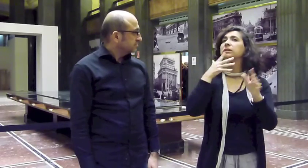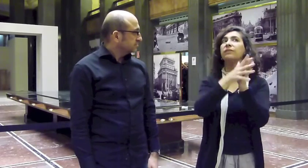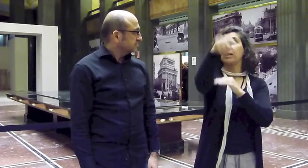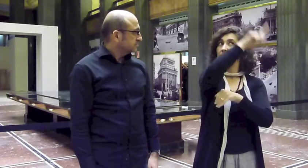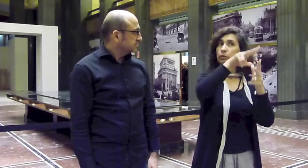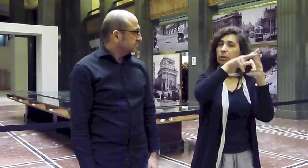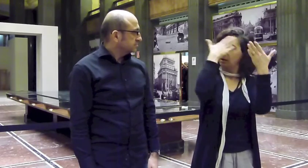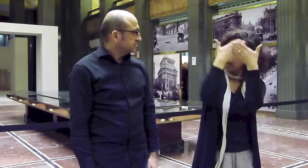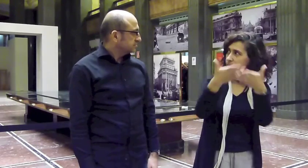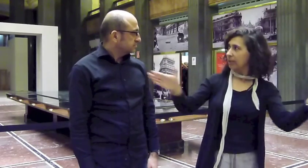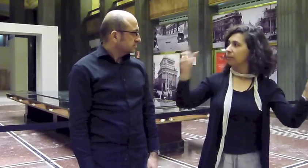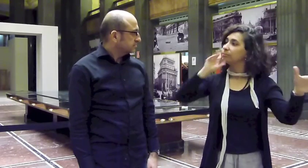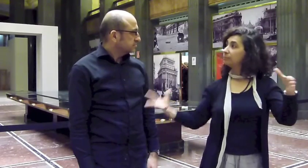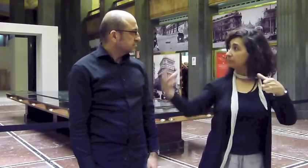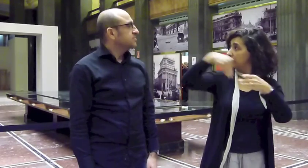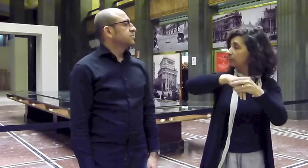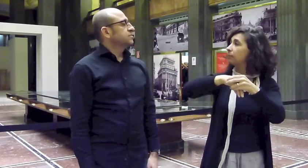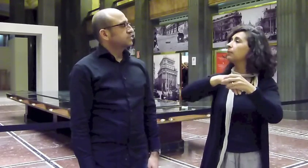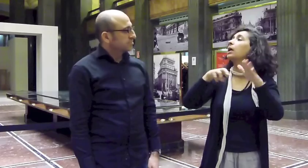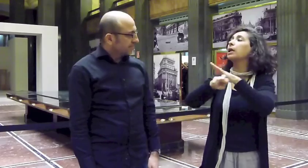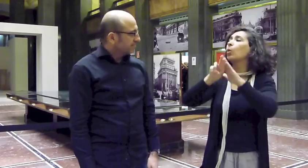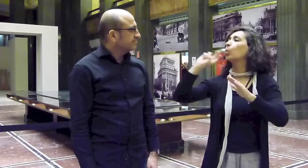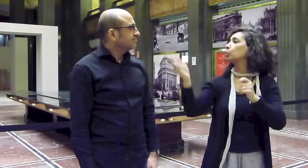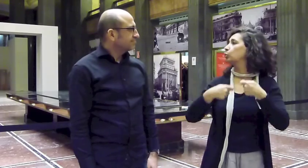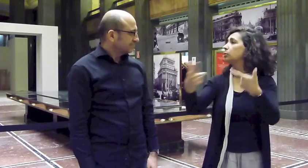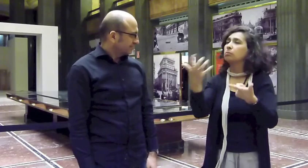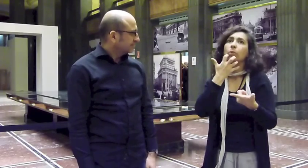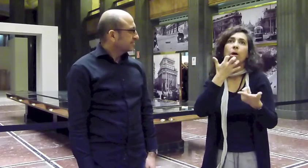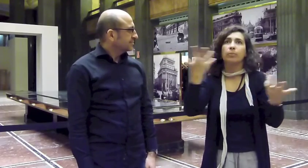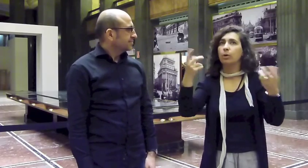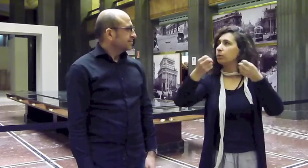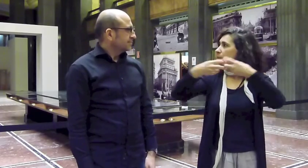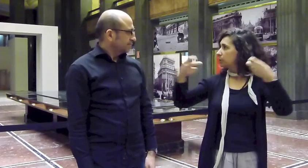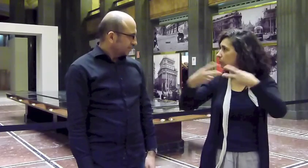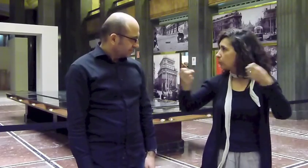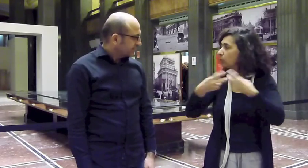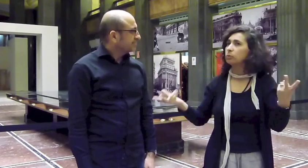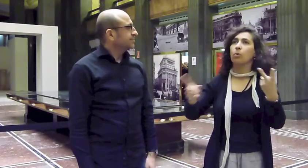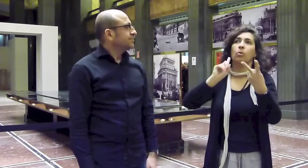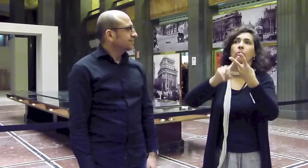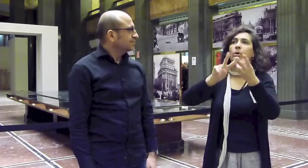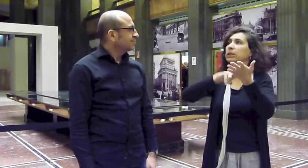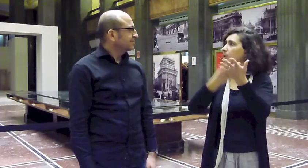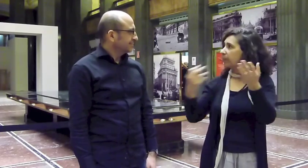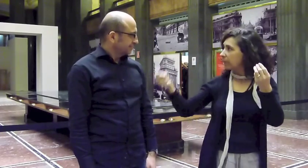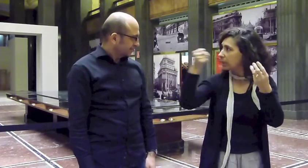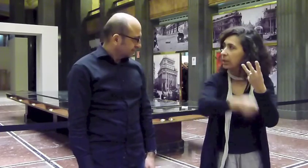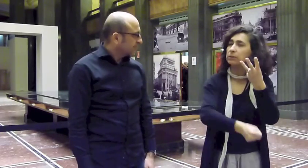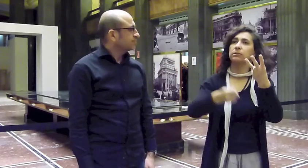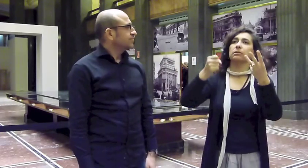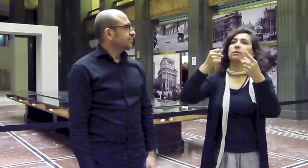su propia cultura, con lo cual la sociedad tiene que tener una mente abierta e incluir los distintos recursos como puedan ser